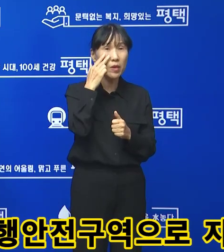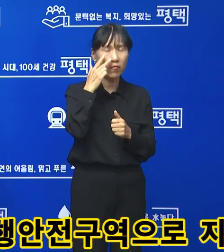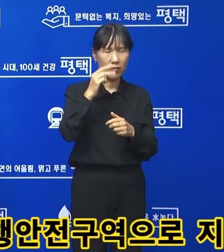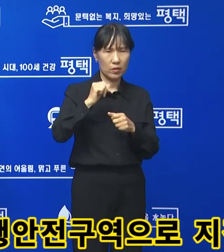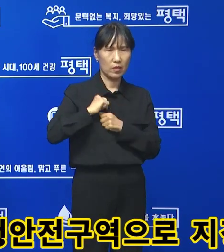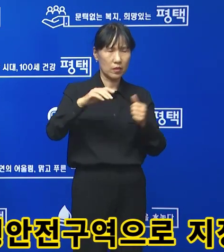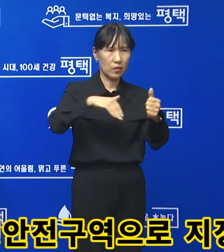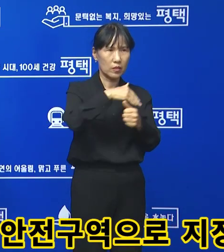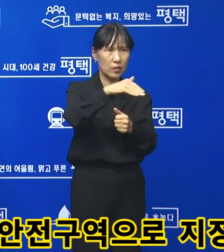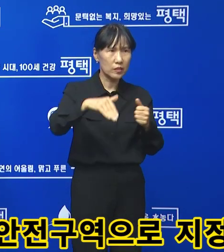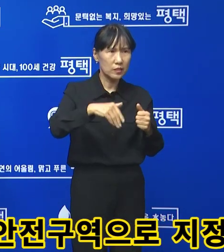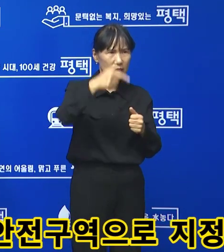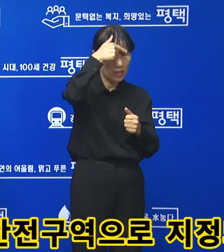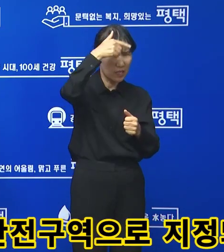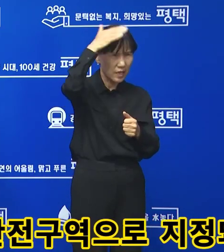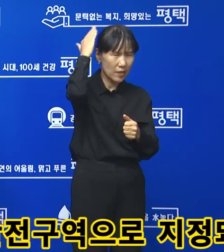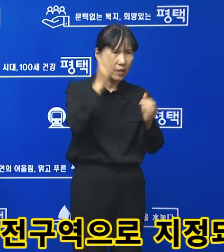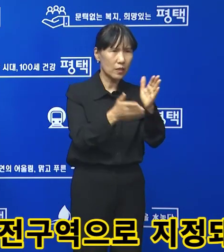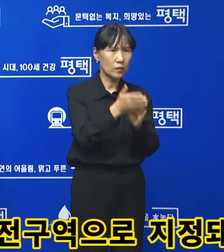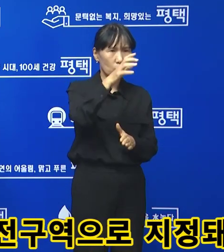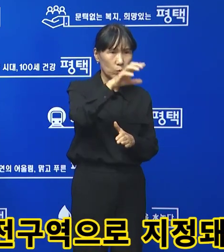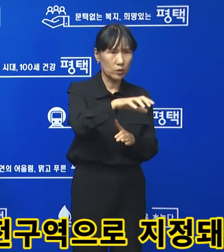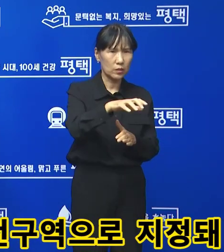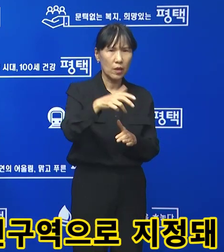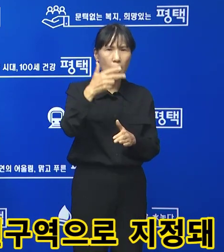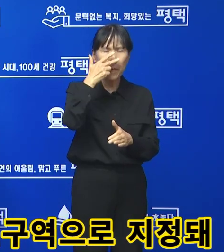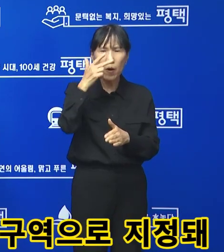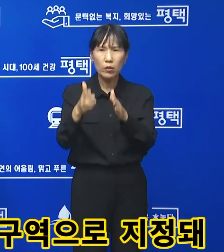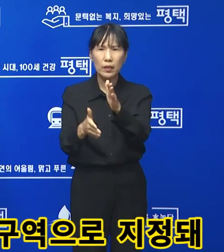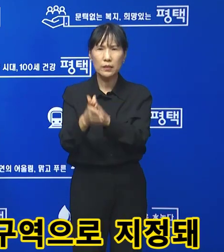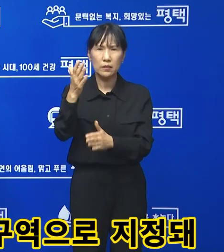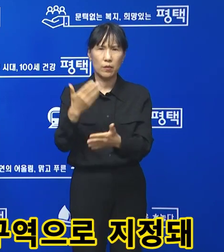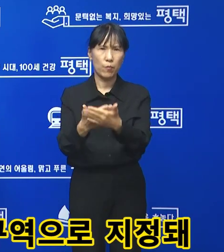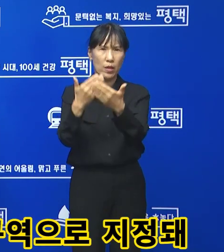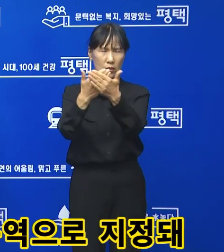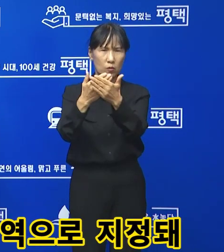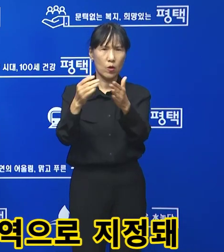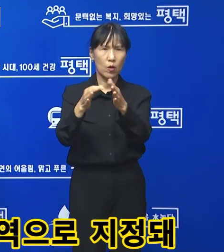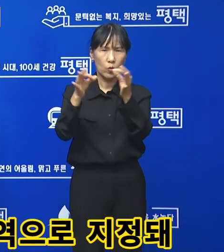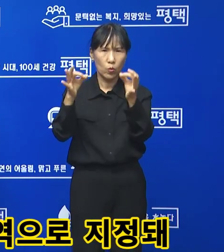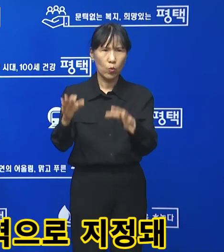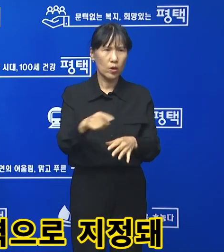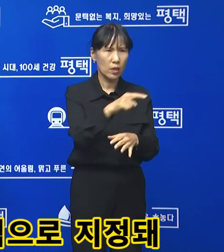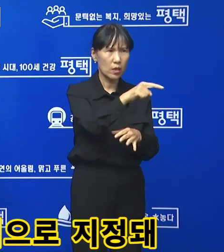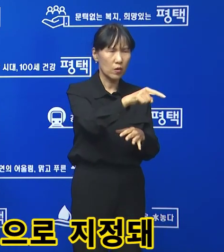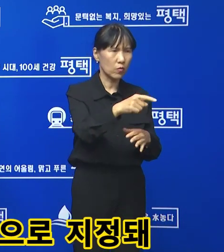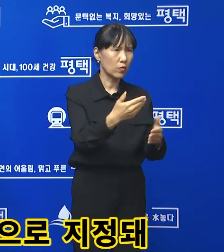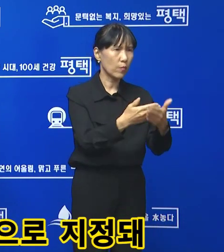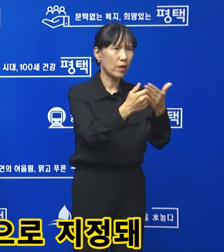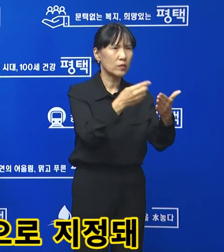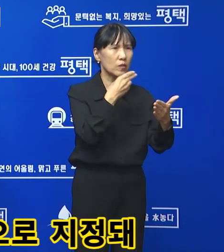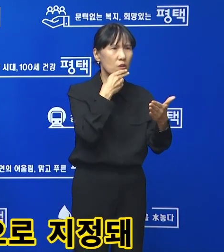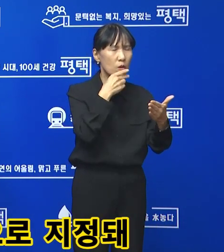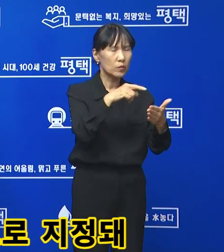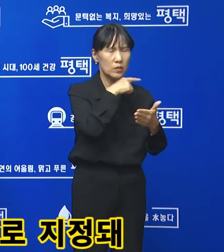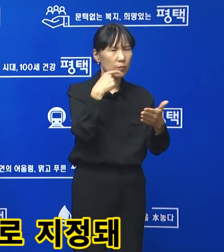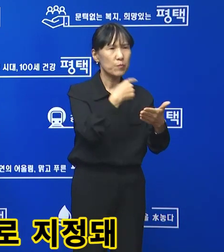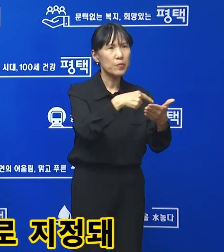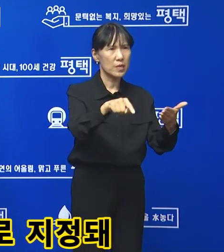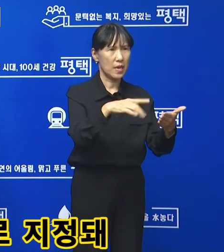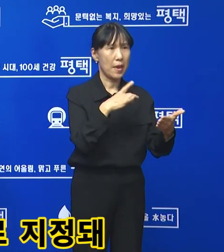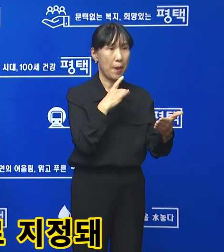구도심의 경우 평택이 발전하는 동안 최소한의 변화없이 피만 떠는 채 살아가고